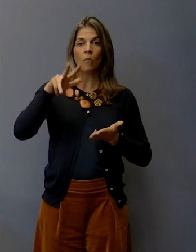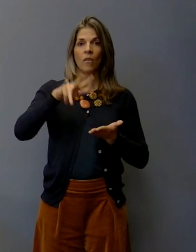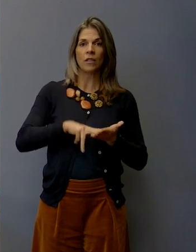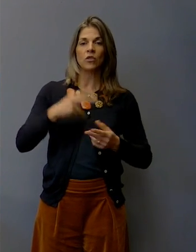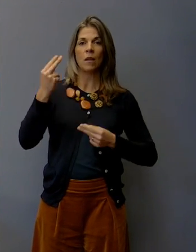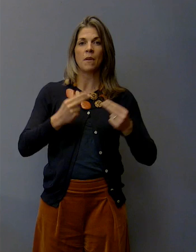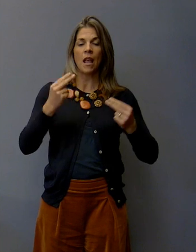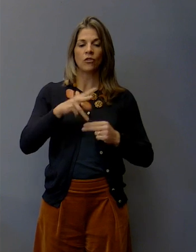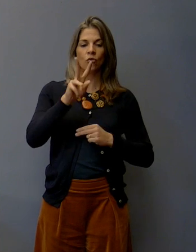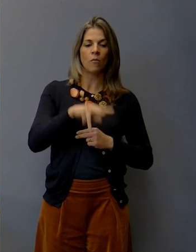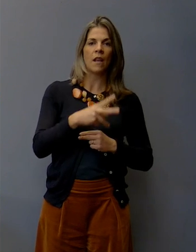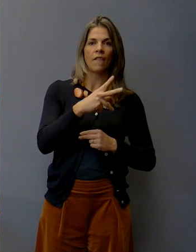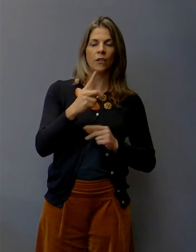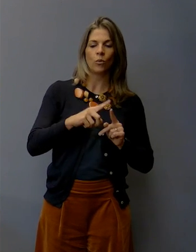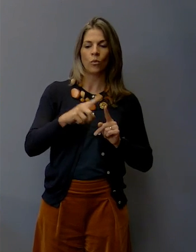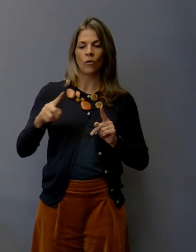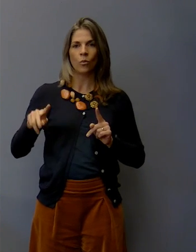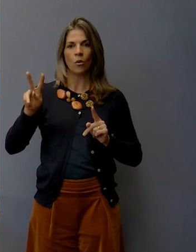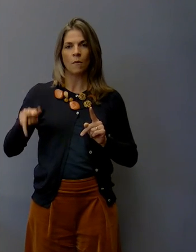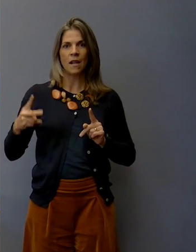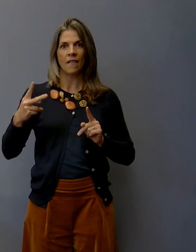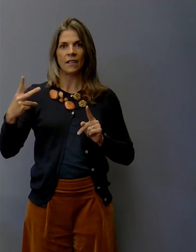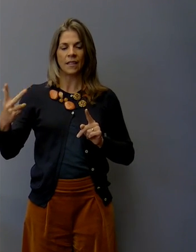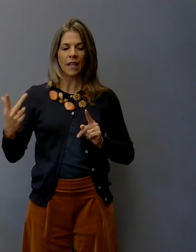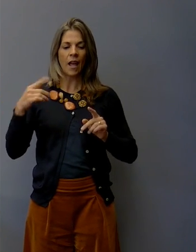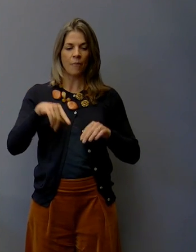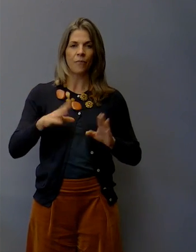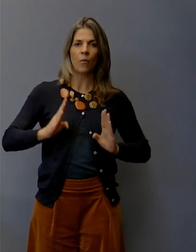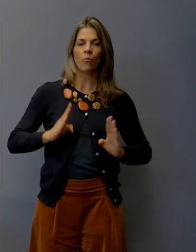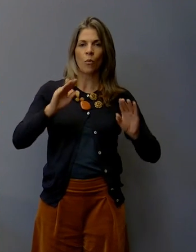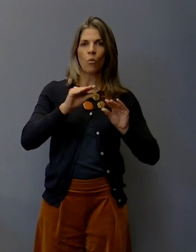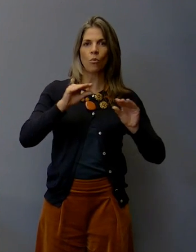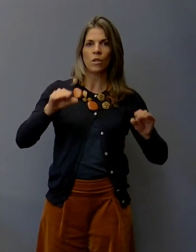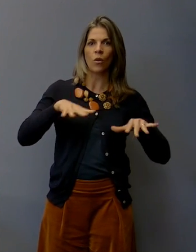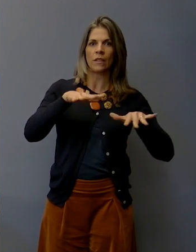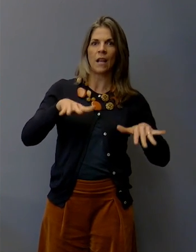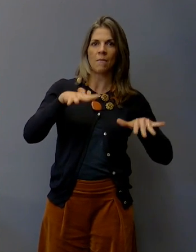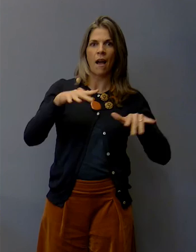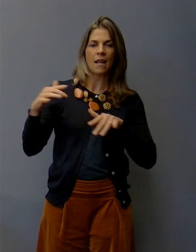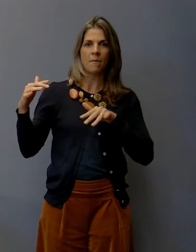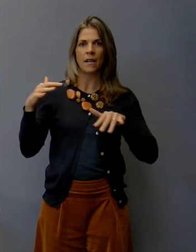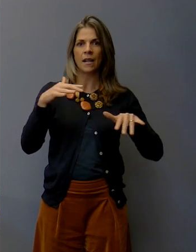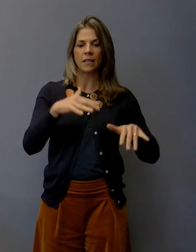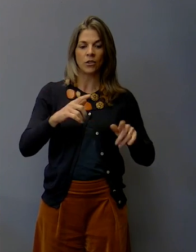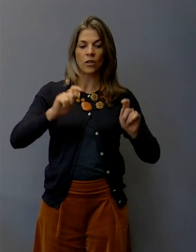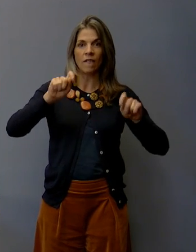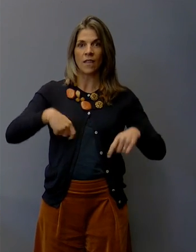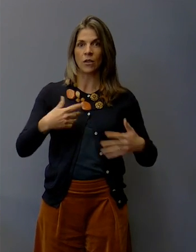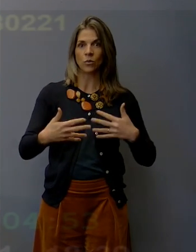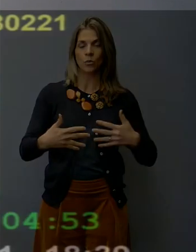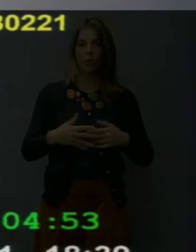2023 dell'istruzione museo del mare e delle migrazioni comprensiva dell'immediata eseguibilità